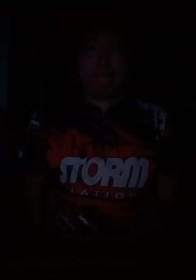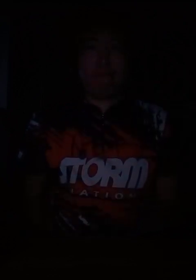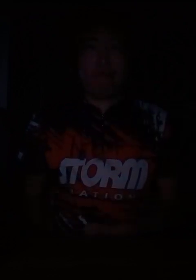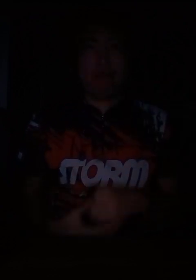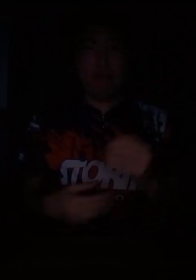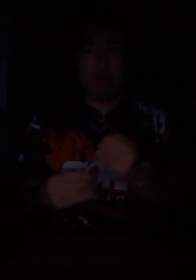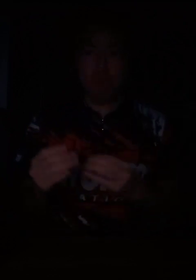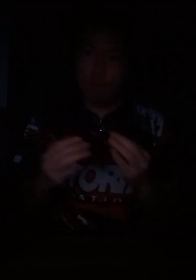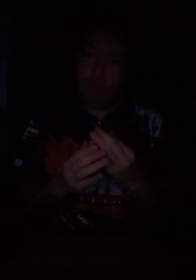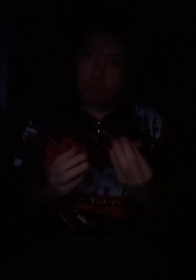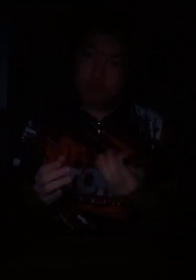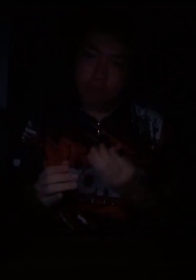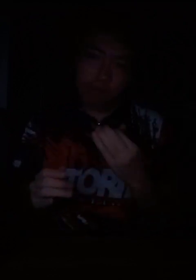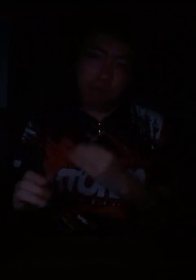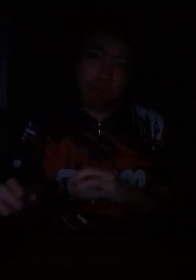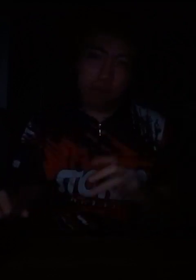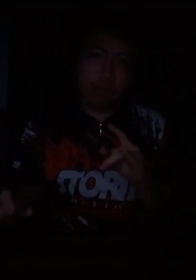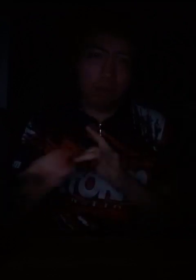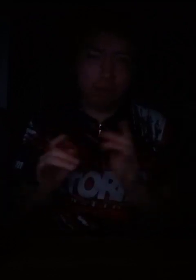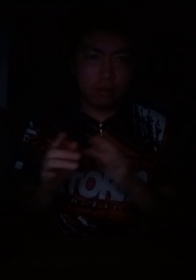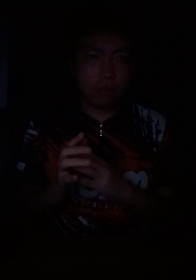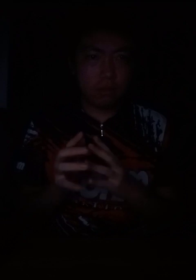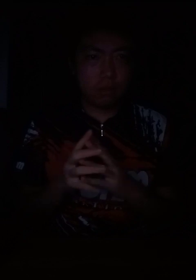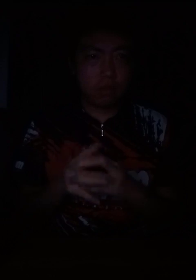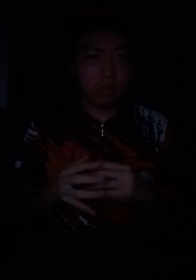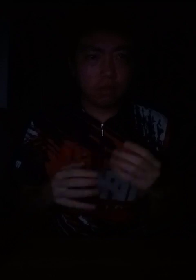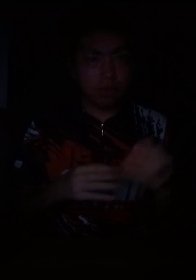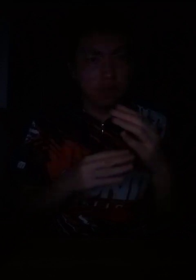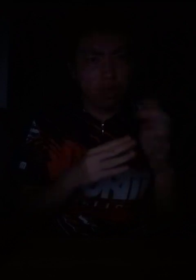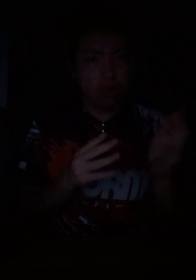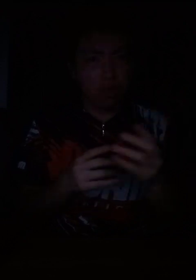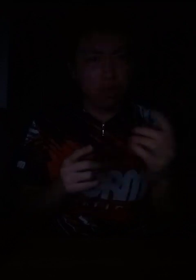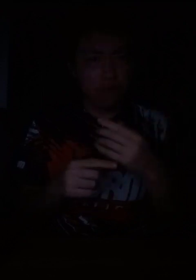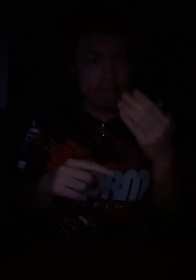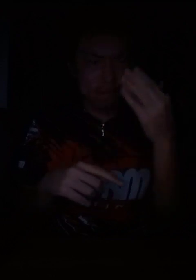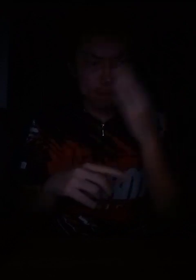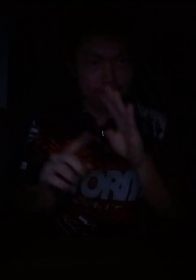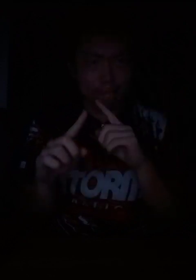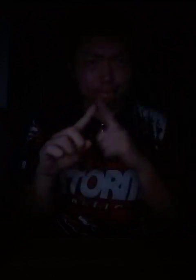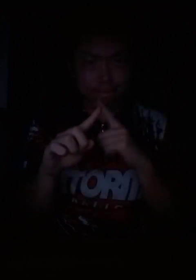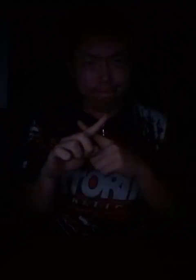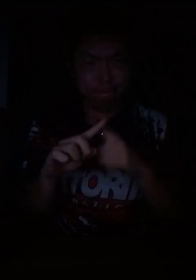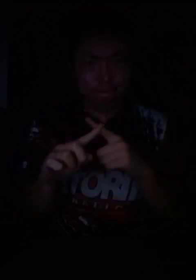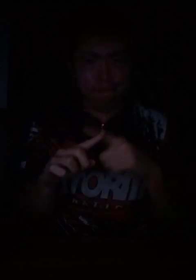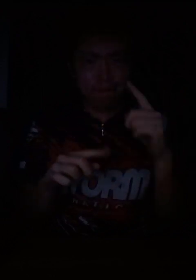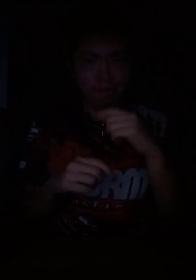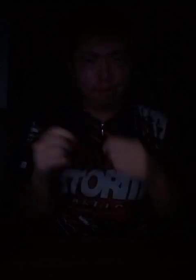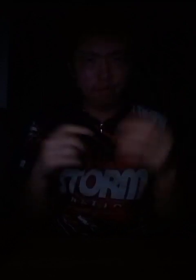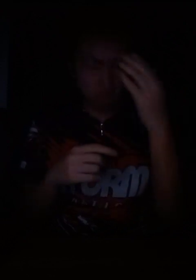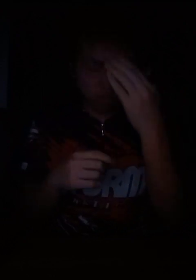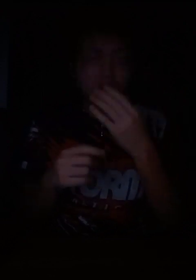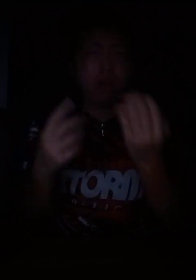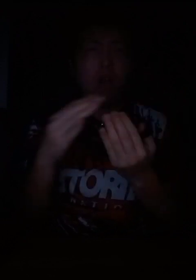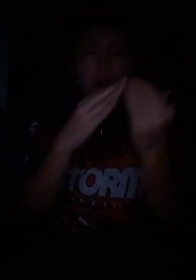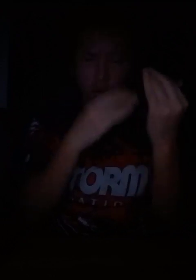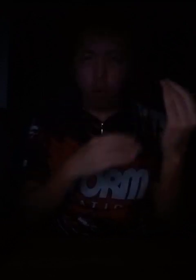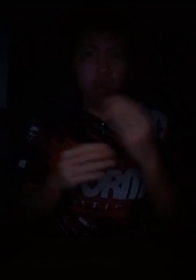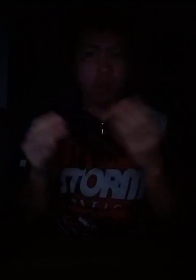보는 기분이었어요. 그래서 기사님한테 가서 기사님 잘못 절대 아니라고 저희 승객들도 시민들도 이거 조례 다